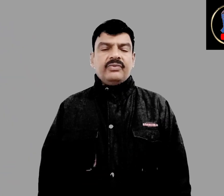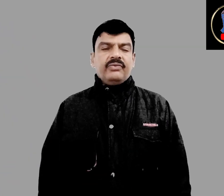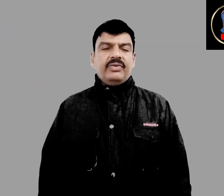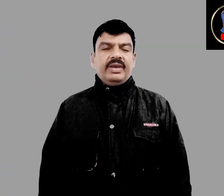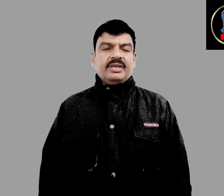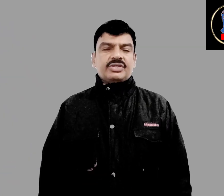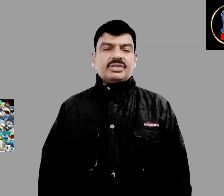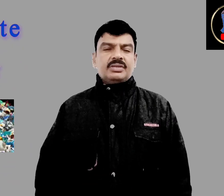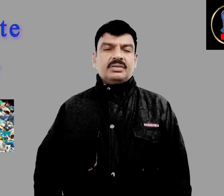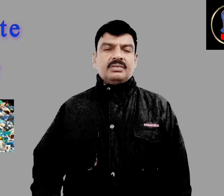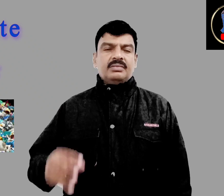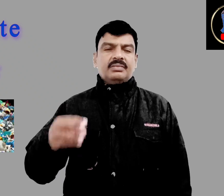वेस्ट।